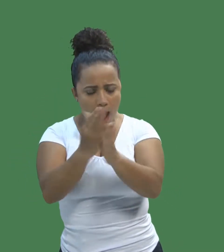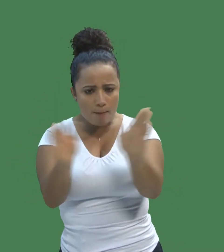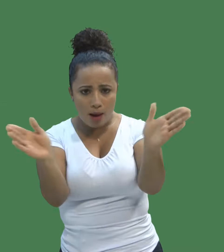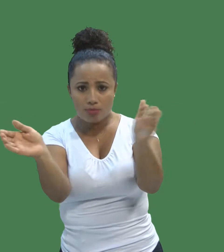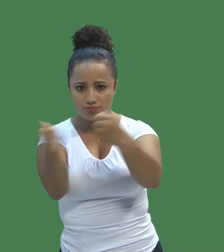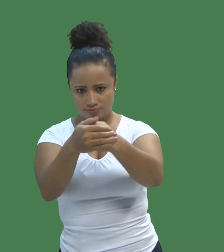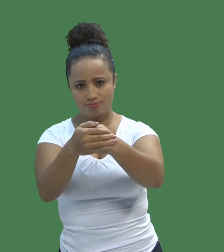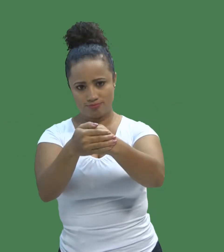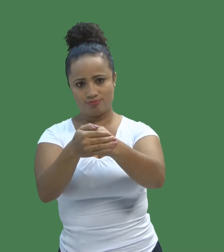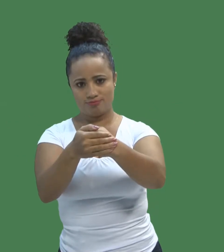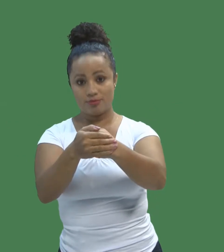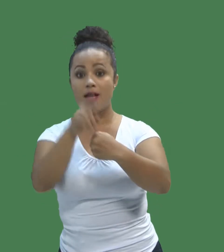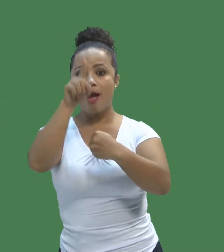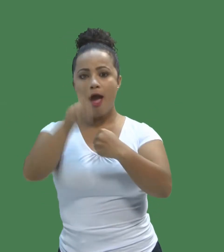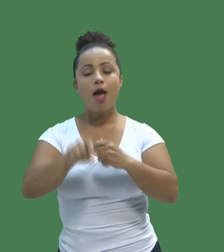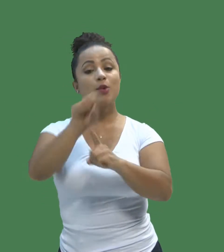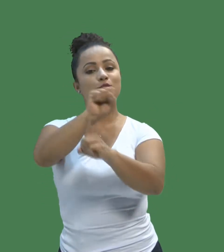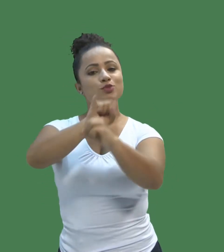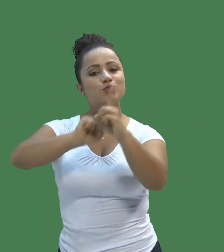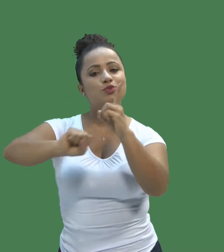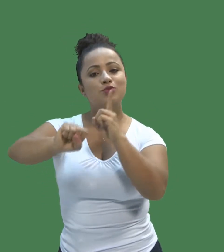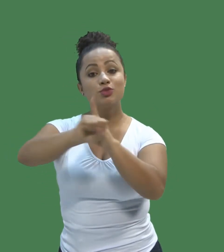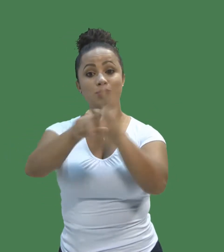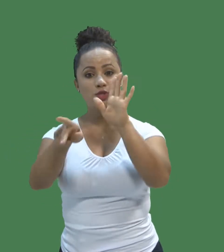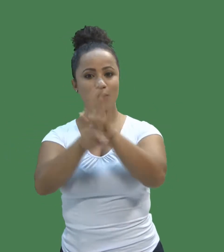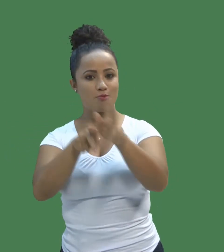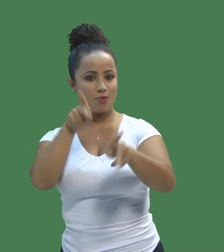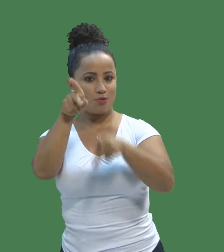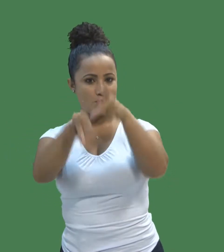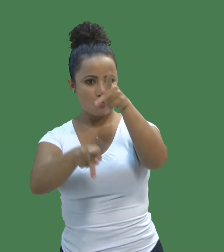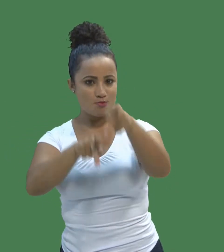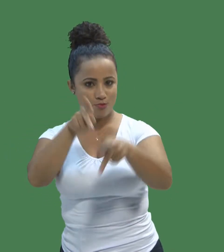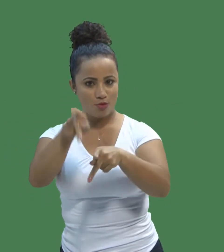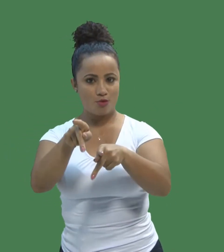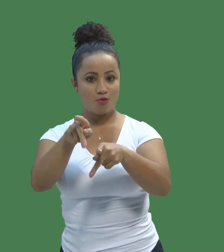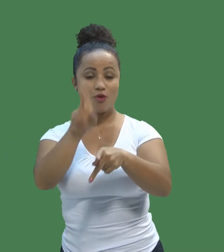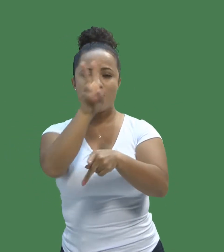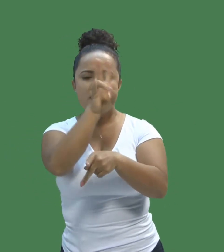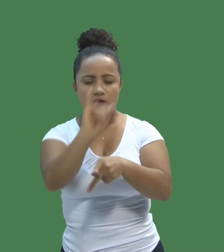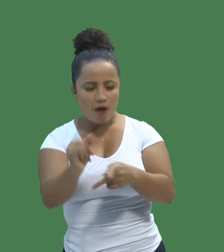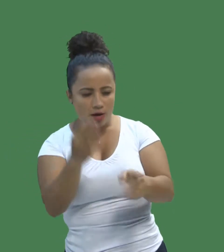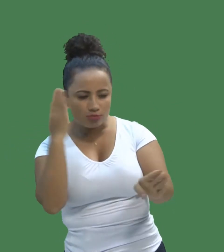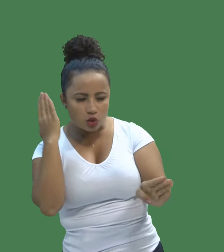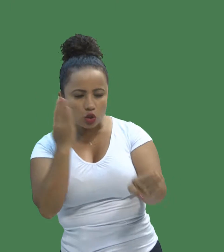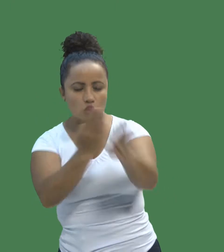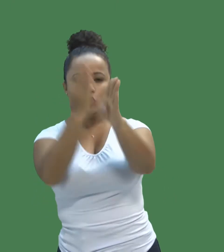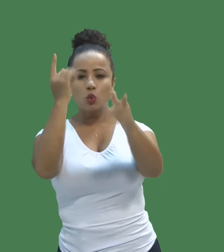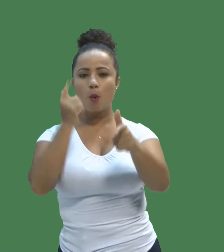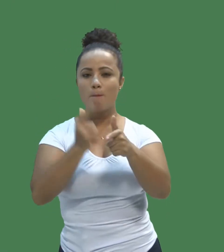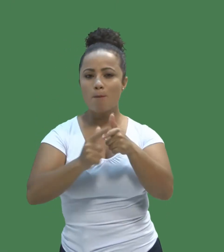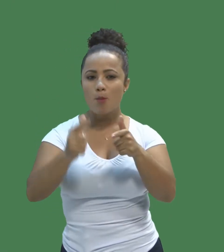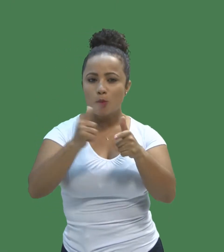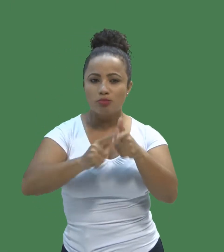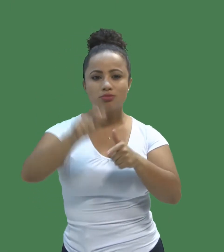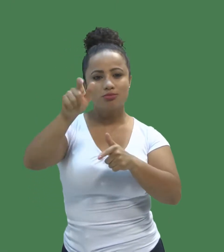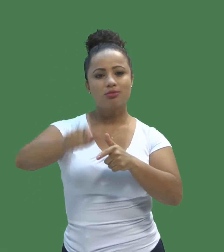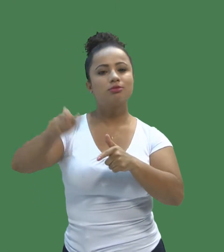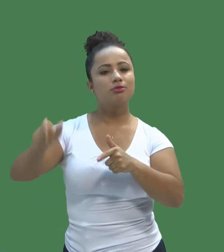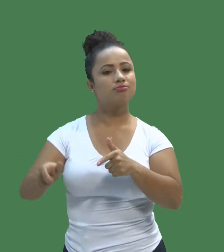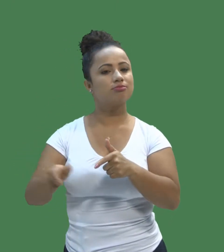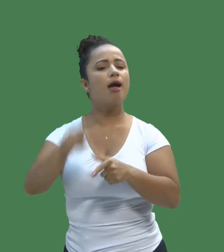popular que irá nas raízes dos problemas, uma sociologia radical,